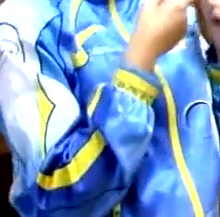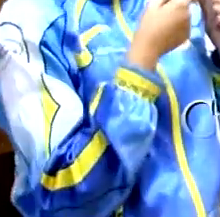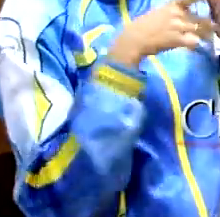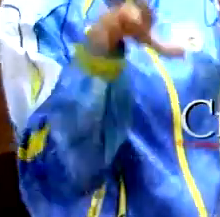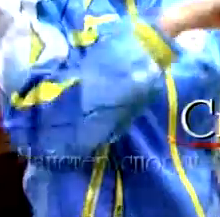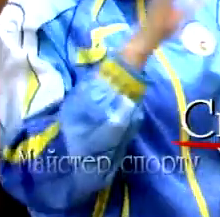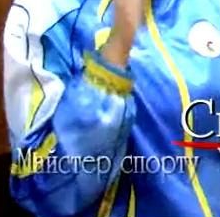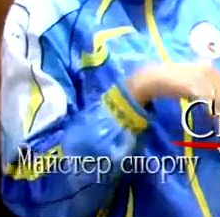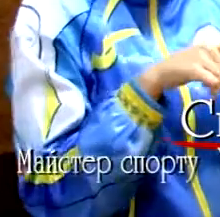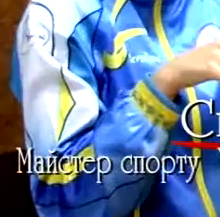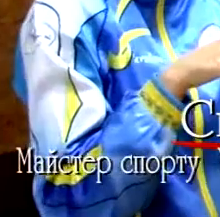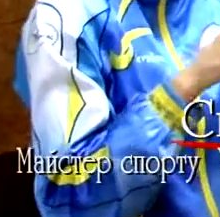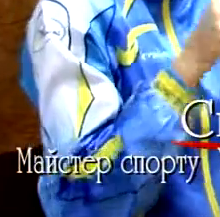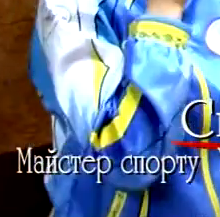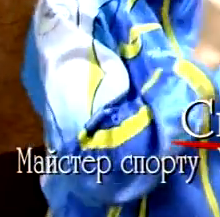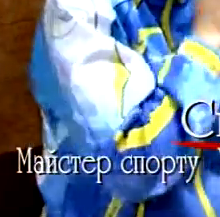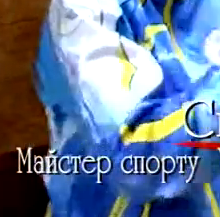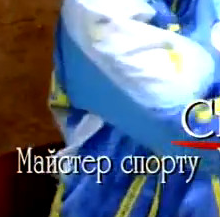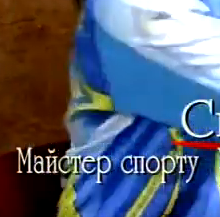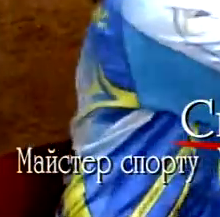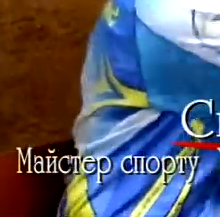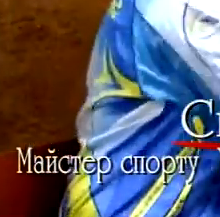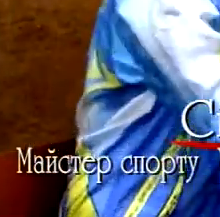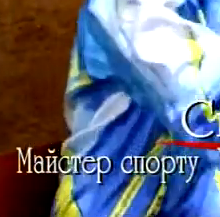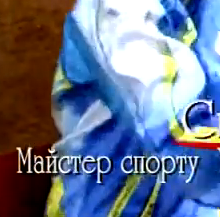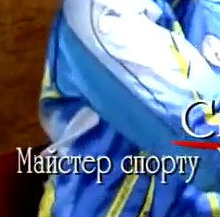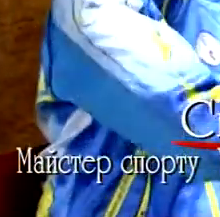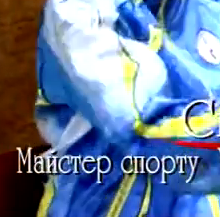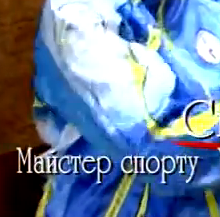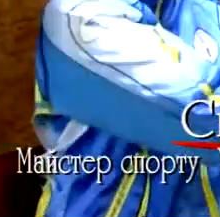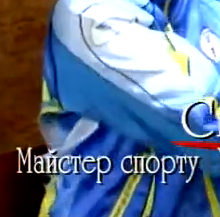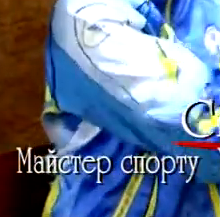Головний тренер підбадьорював Сашка, казав, що у нього все вийде.